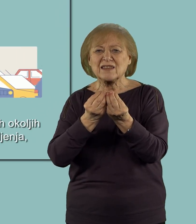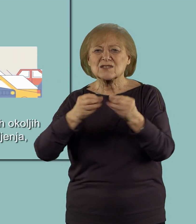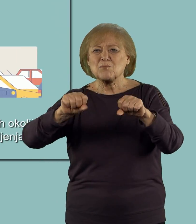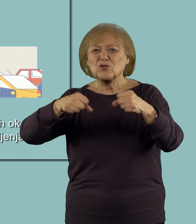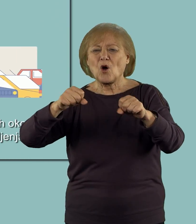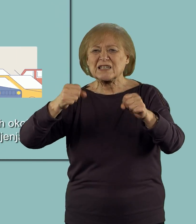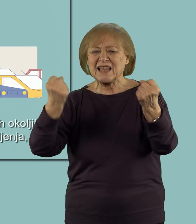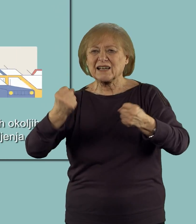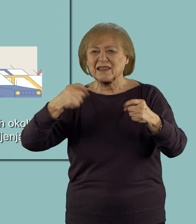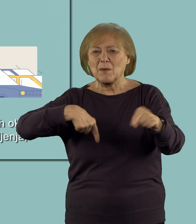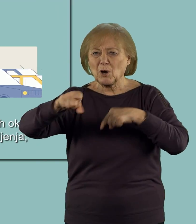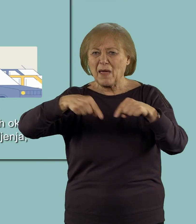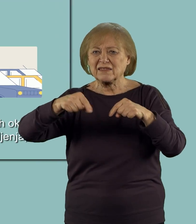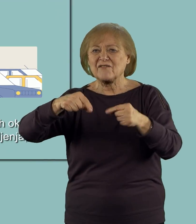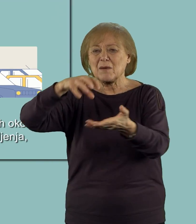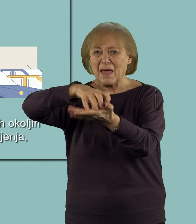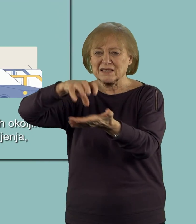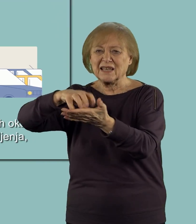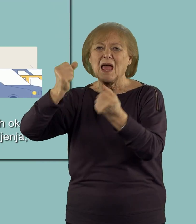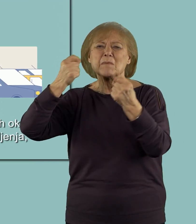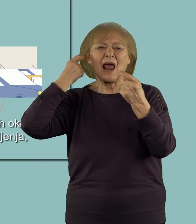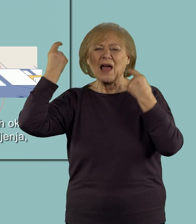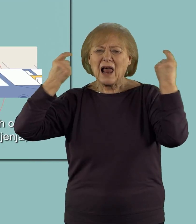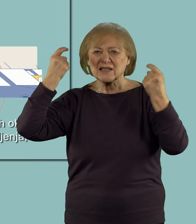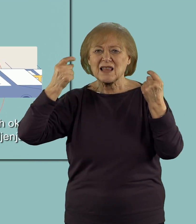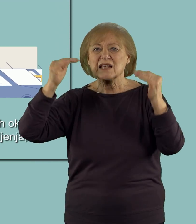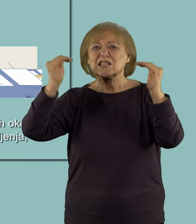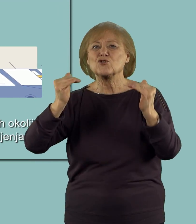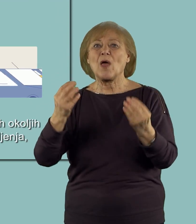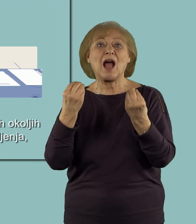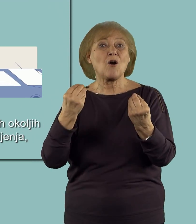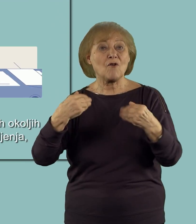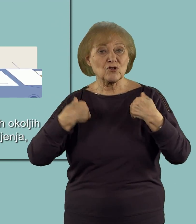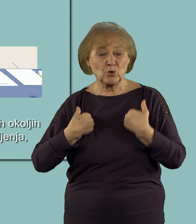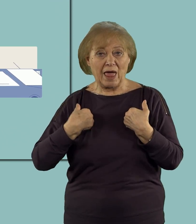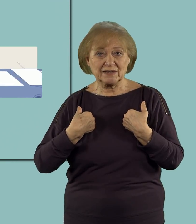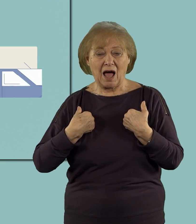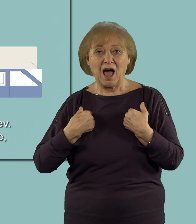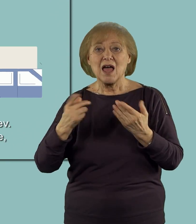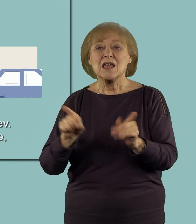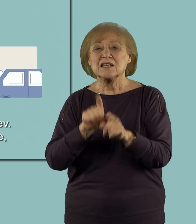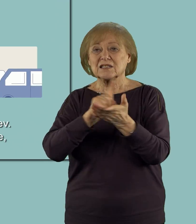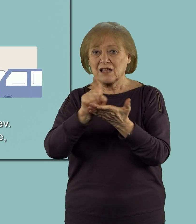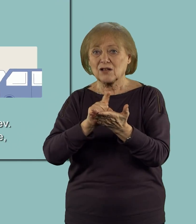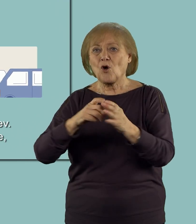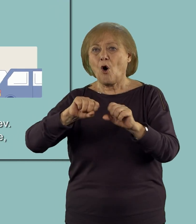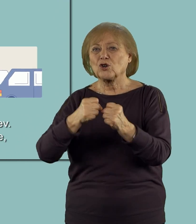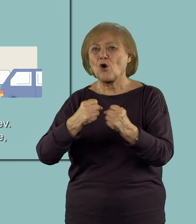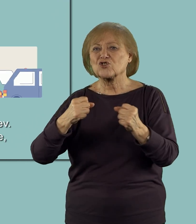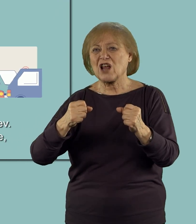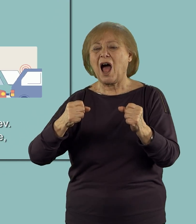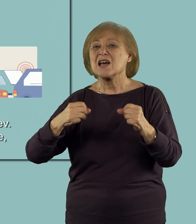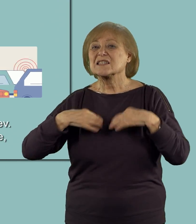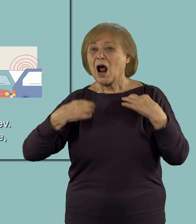Zgoščenost motoriziranega prometa v urbanih okoljih je preglasna in s tem znižuje kakovost življenja, hkrati pa tudi ogroža